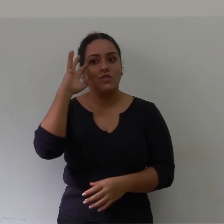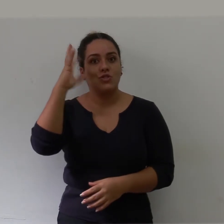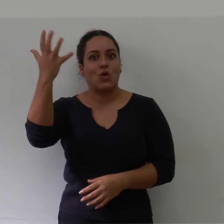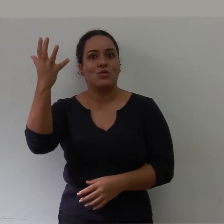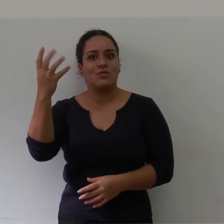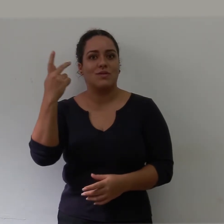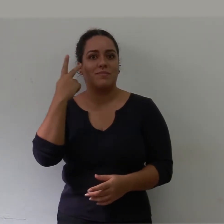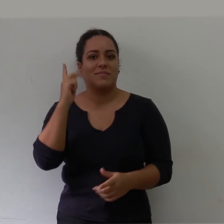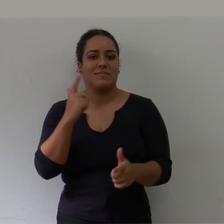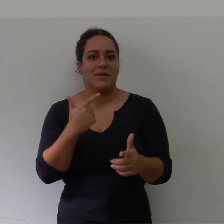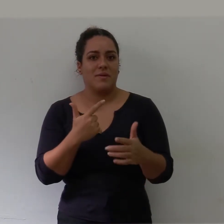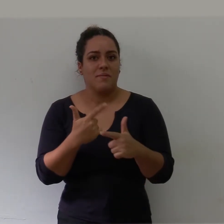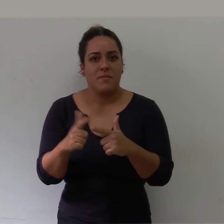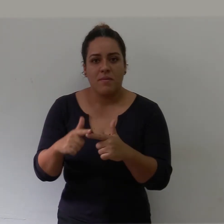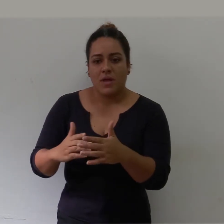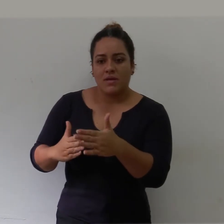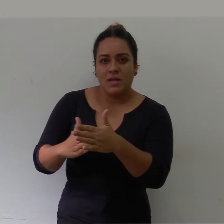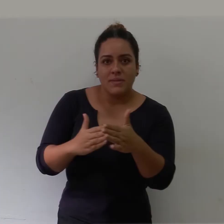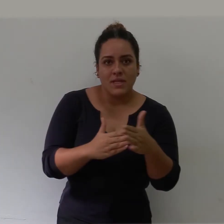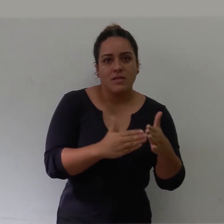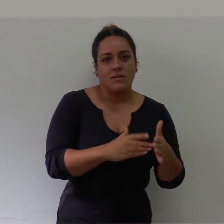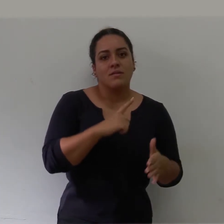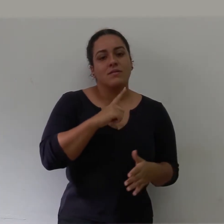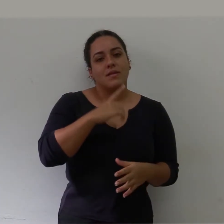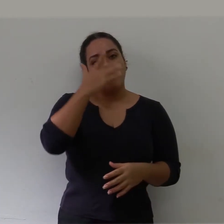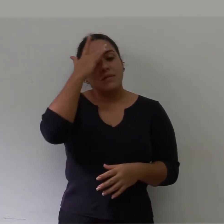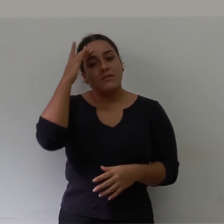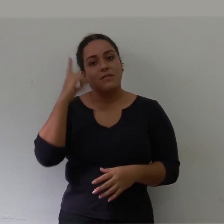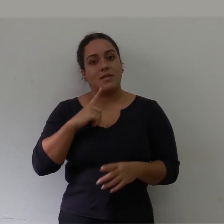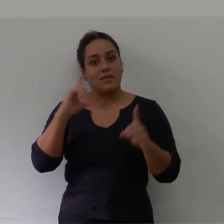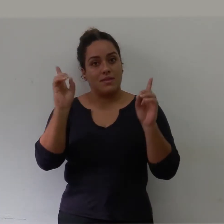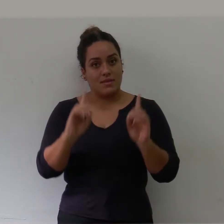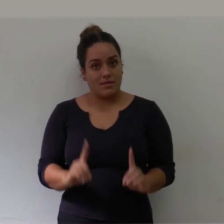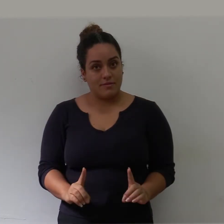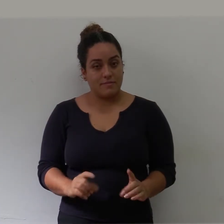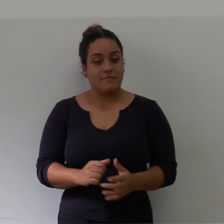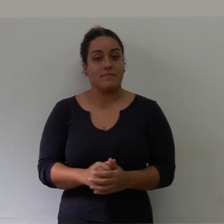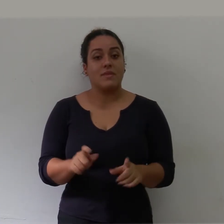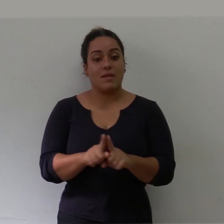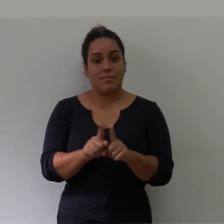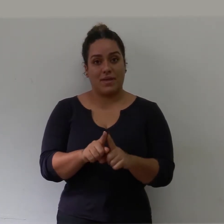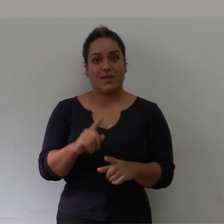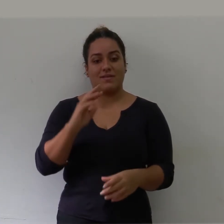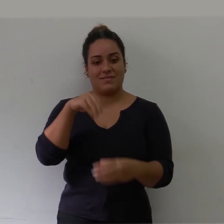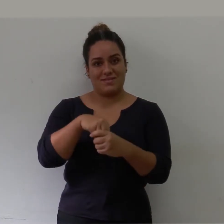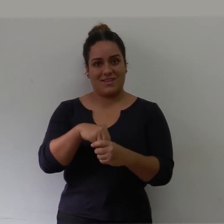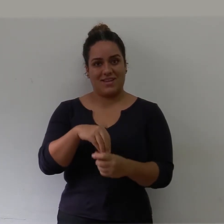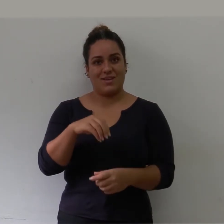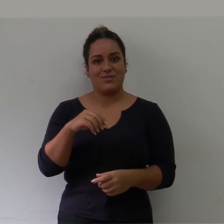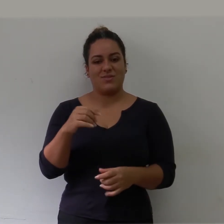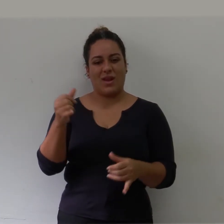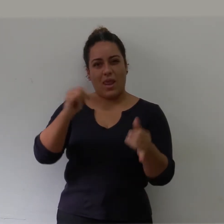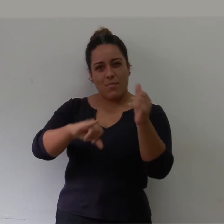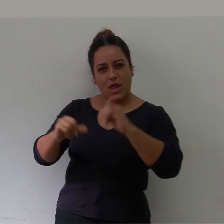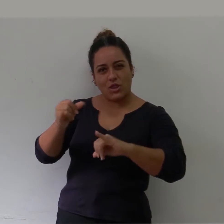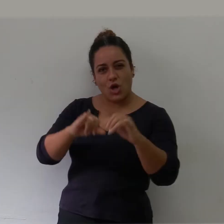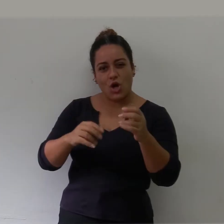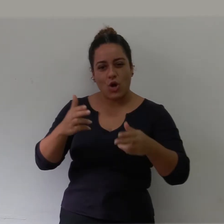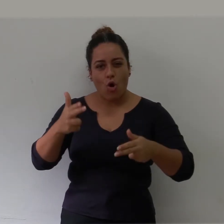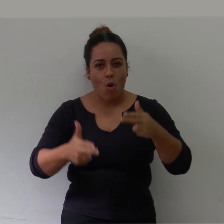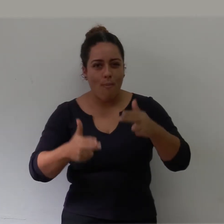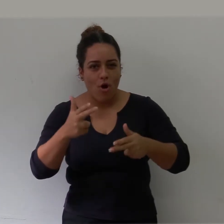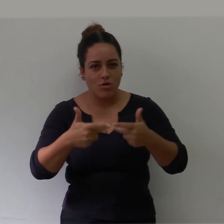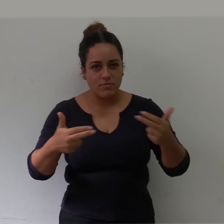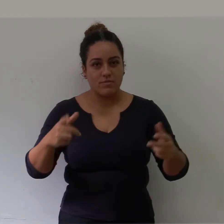obstáculos encontrados por quem tem algum tipo de deficiência. No Laboratório de Robótica e Sistemas Embarcados da Escola